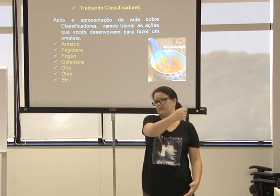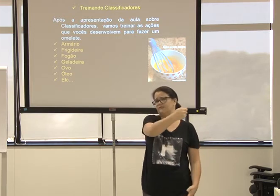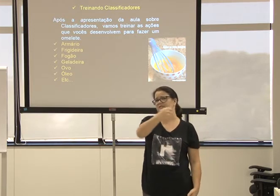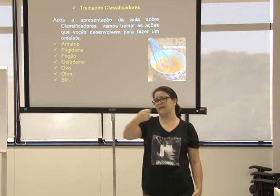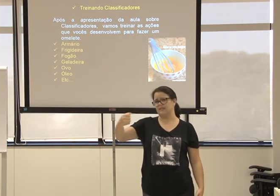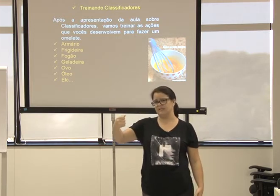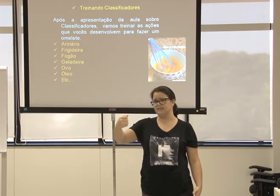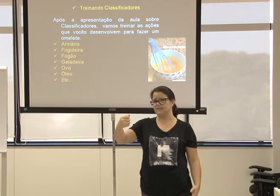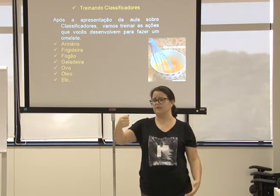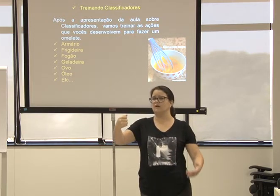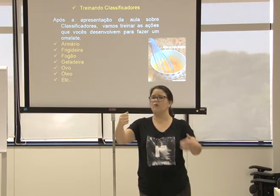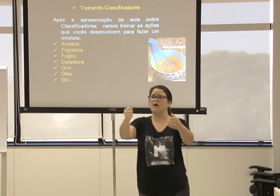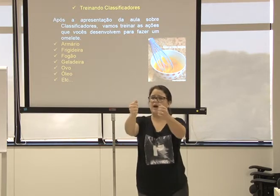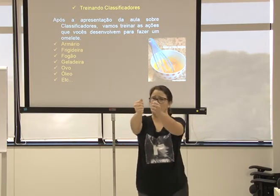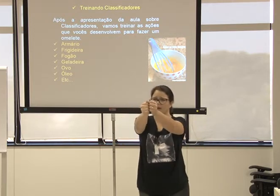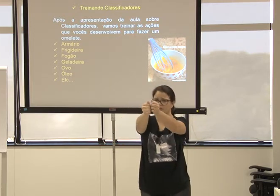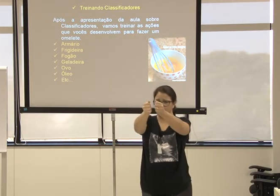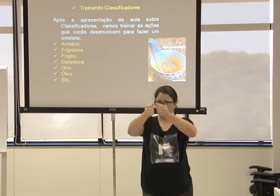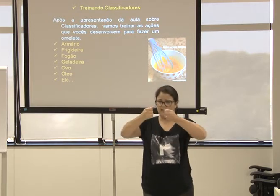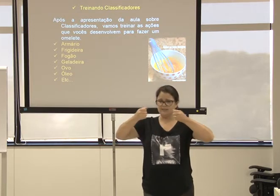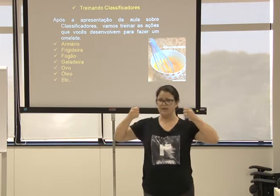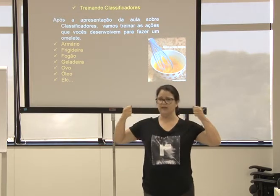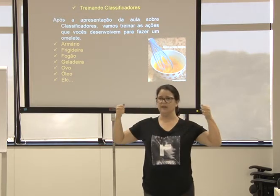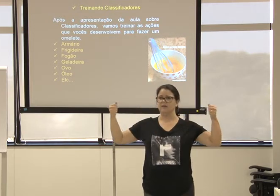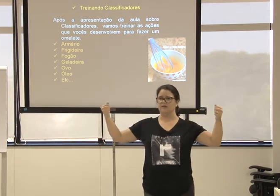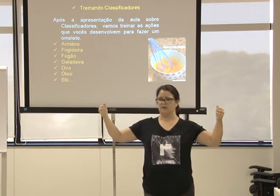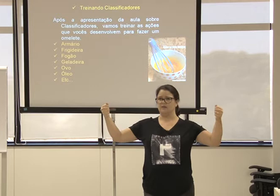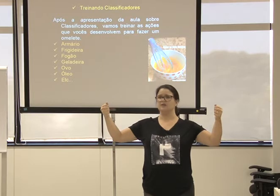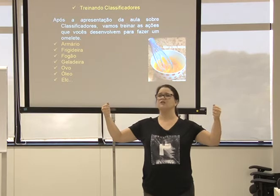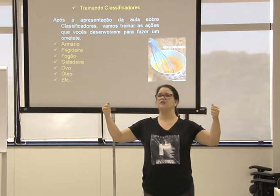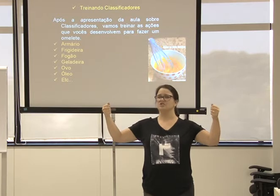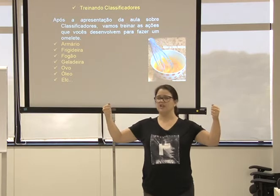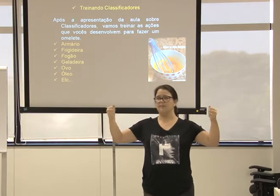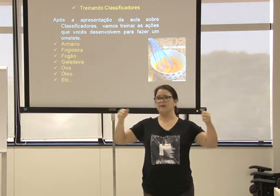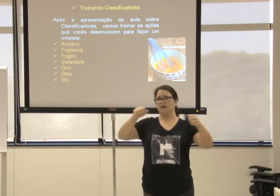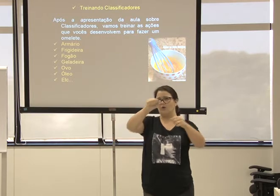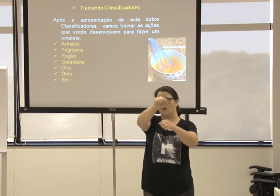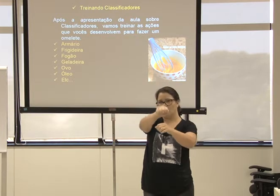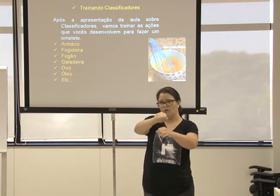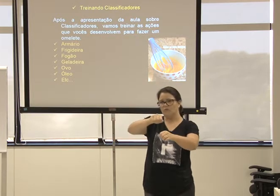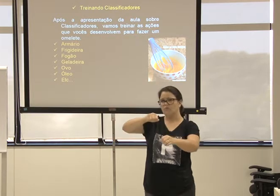fizer esse assim. Então, a maioria deles é de abrir, ou